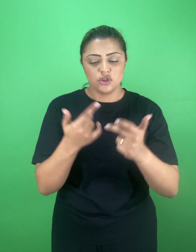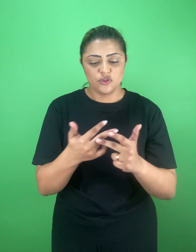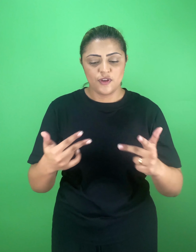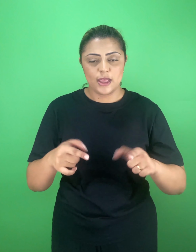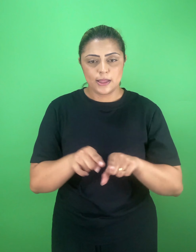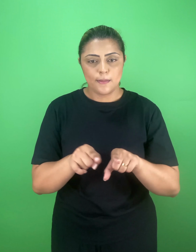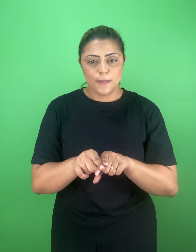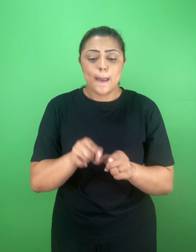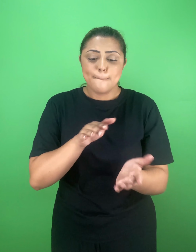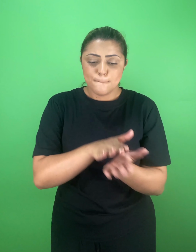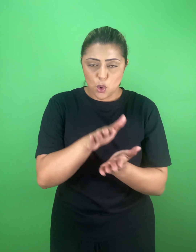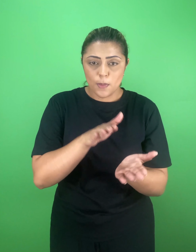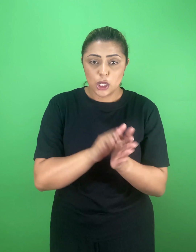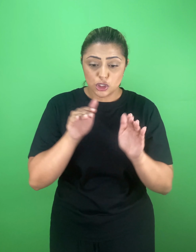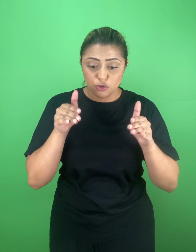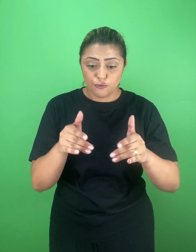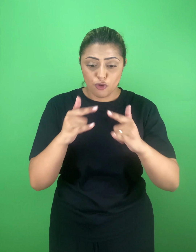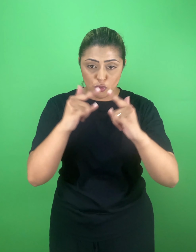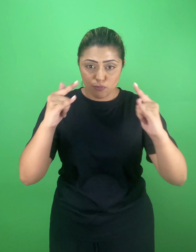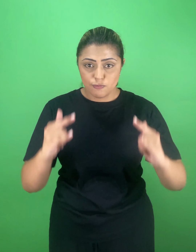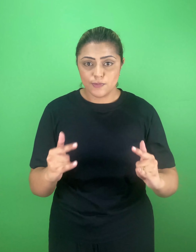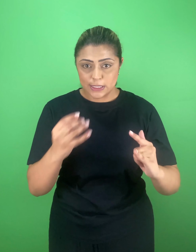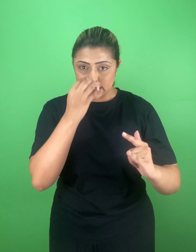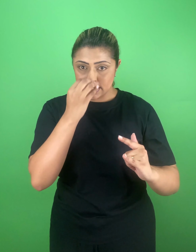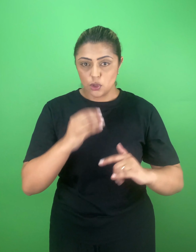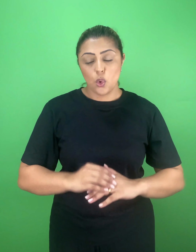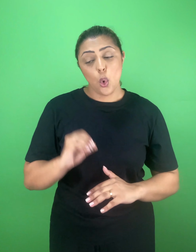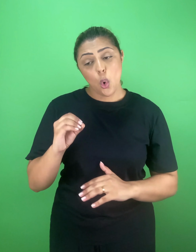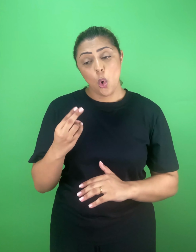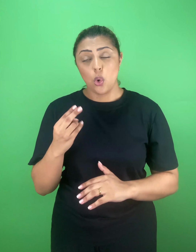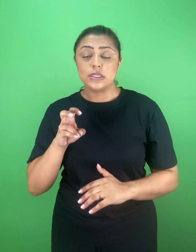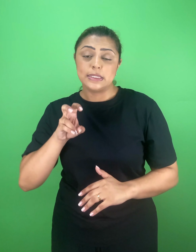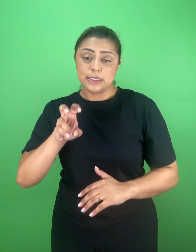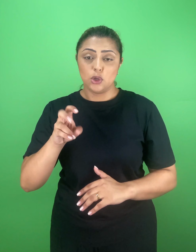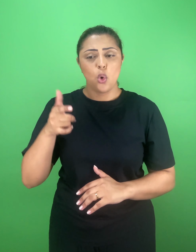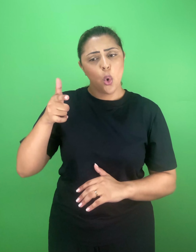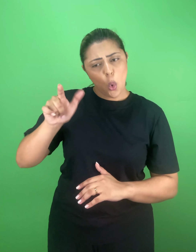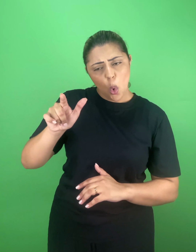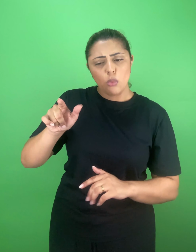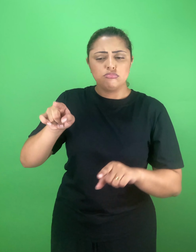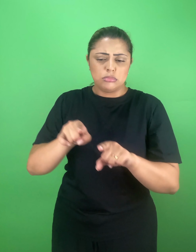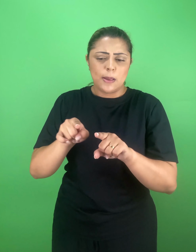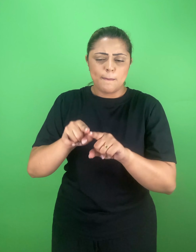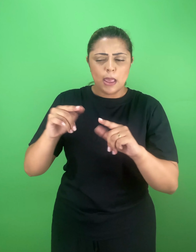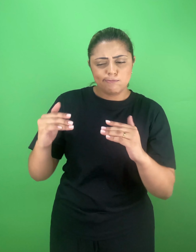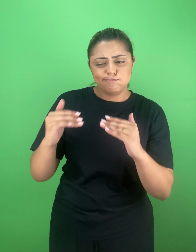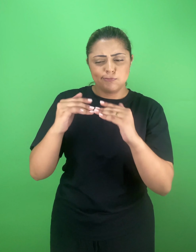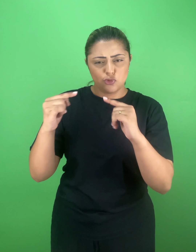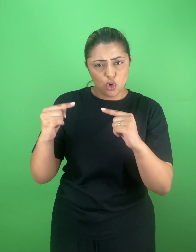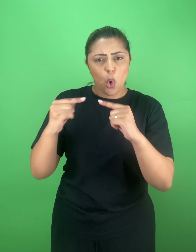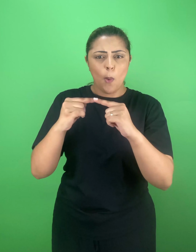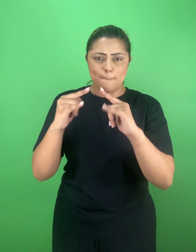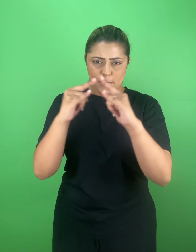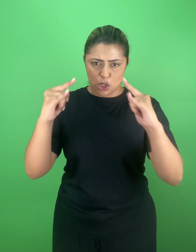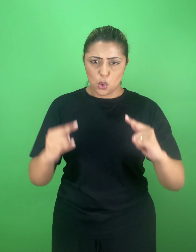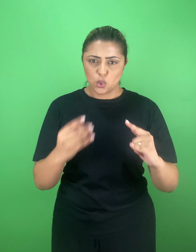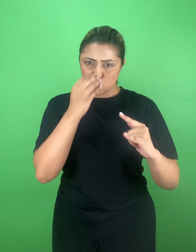Publicações na área do circo 5. Outro objeto com predominância na área do circo 2